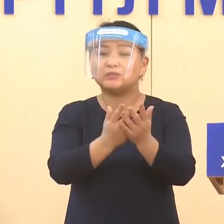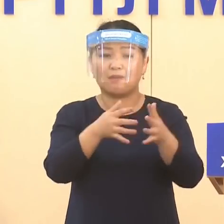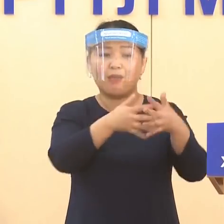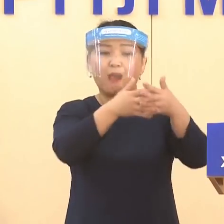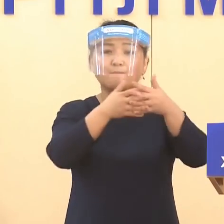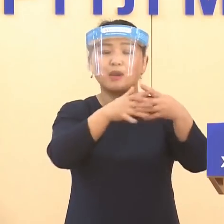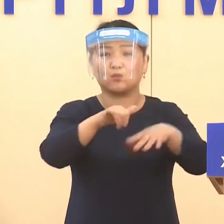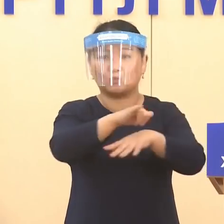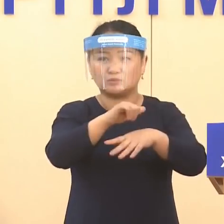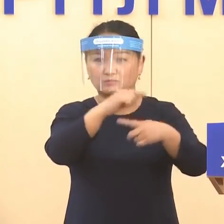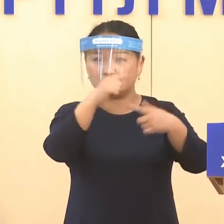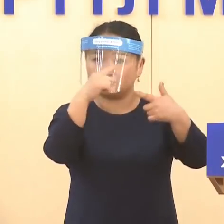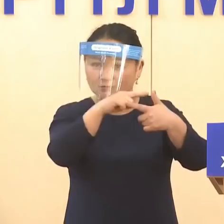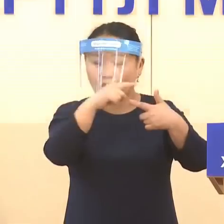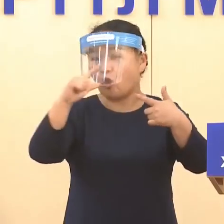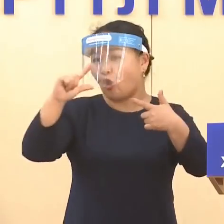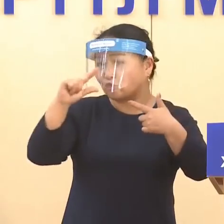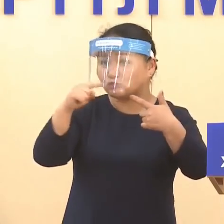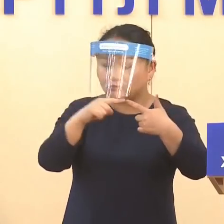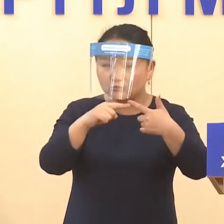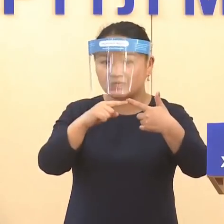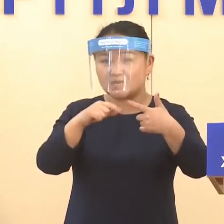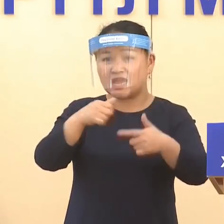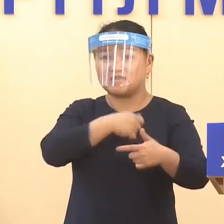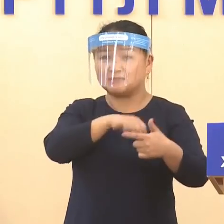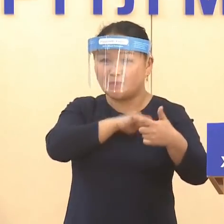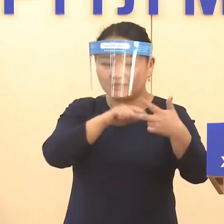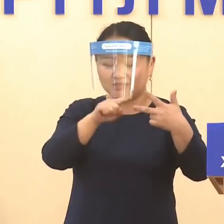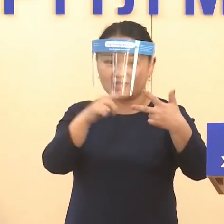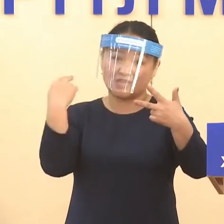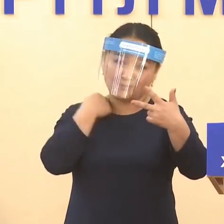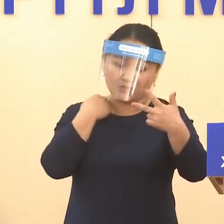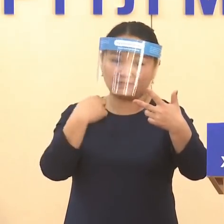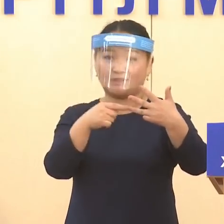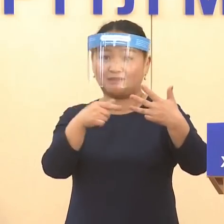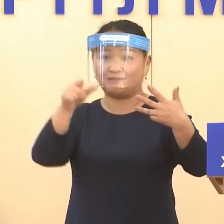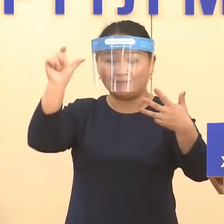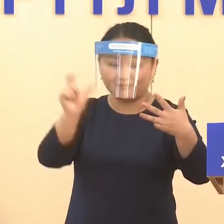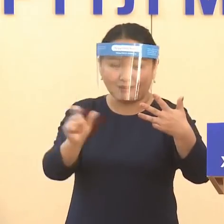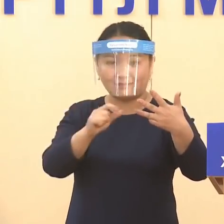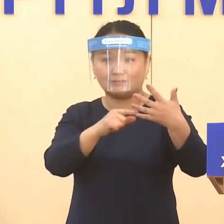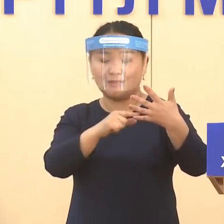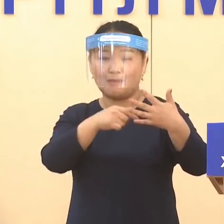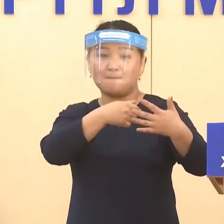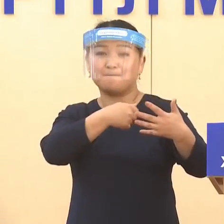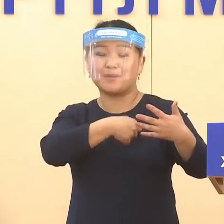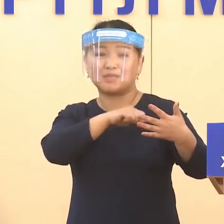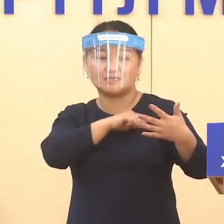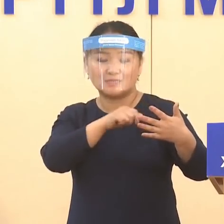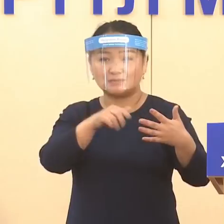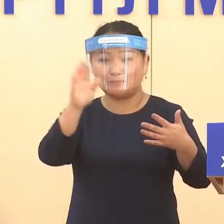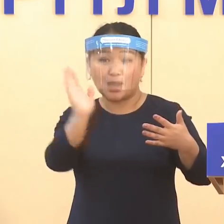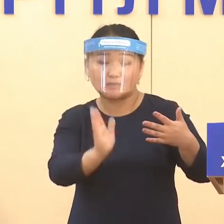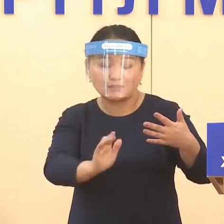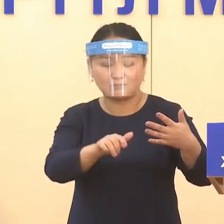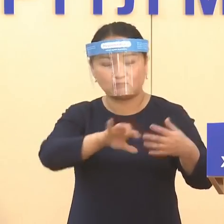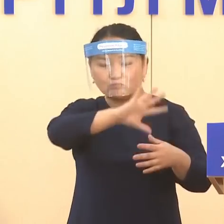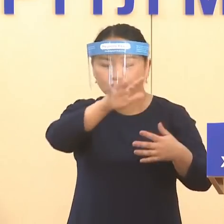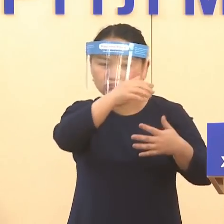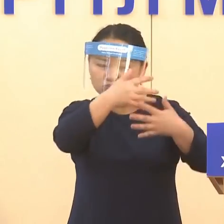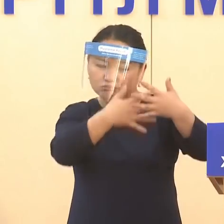Америкийн нэгдсэн улс, Оросын Албаны улс, Испани, Их Британь, Итали, Бразил улсууд тэргүүлсэн хэвээр байна.